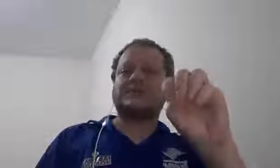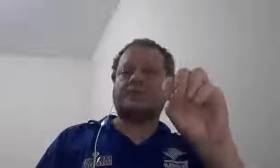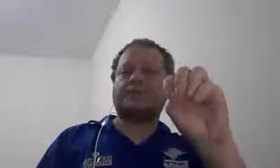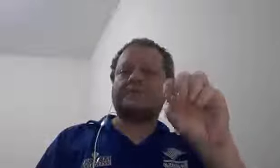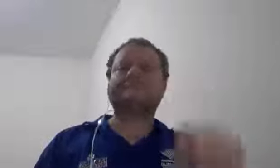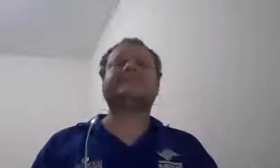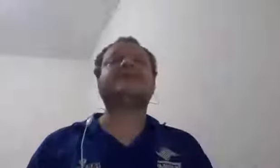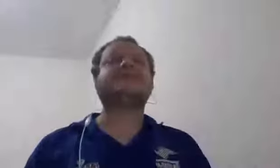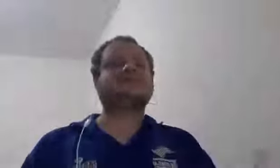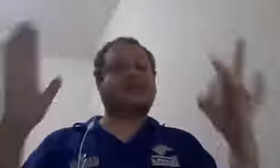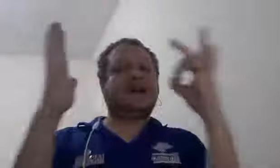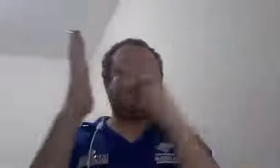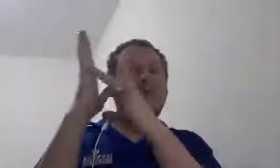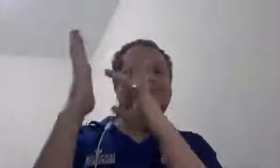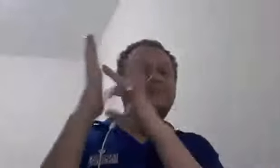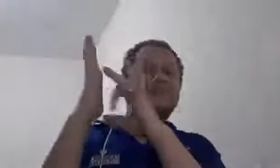consolação. Sinal